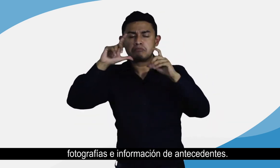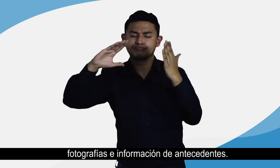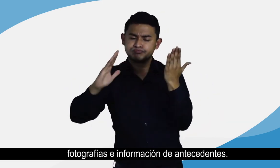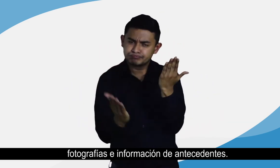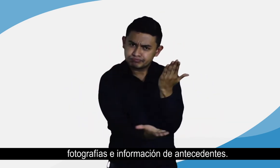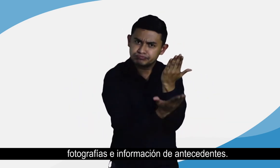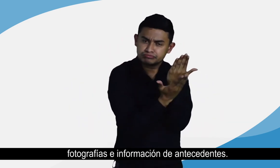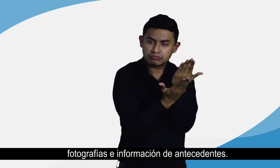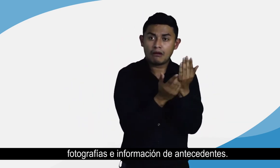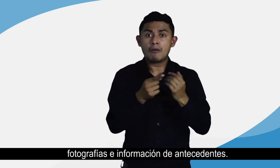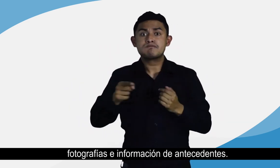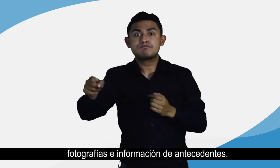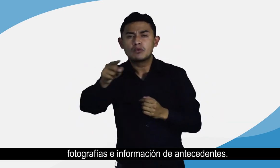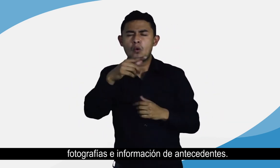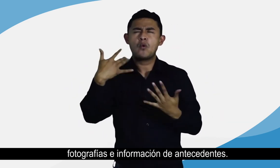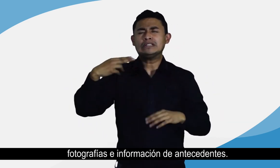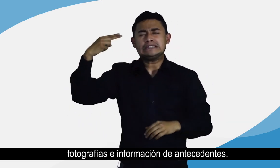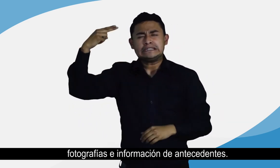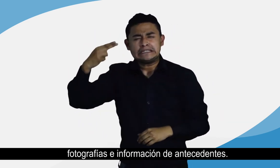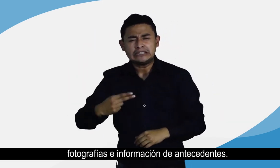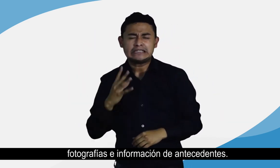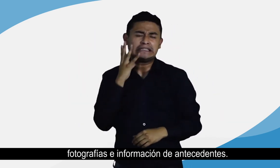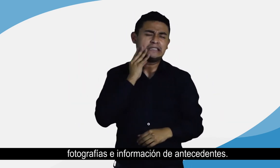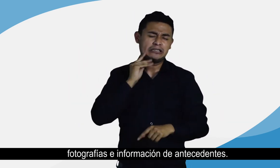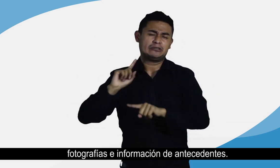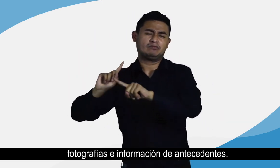ver el video.